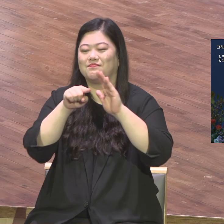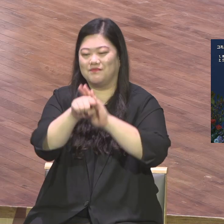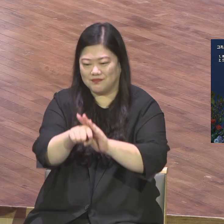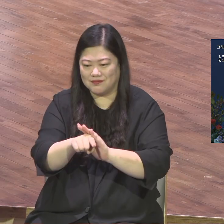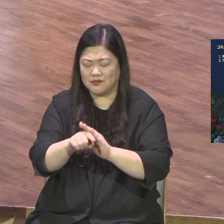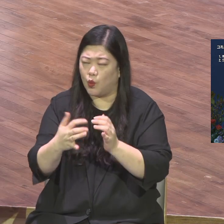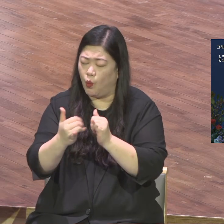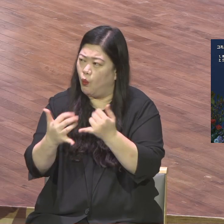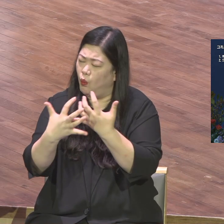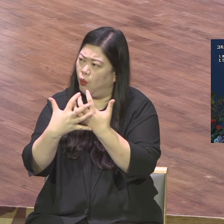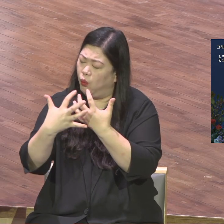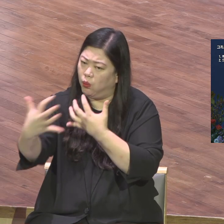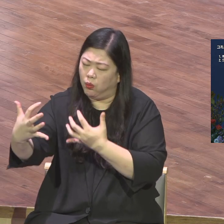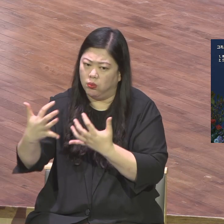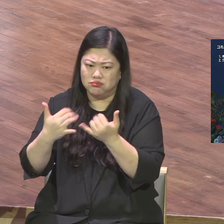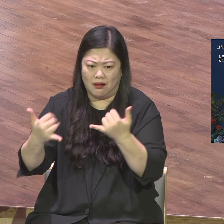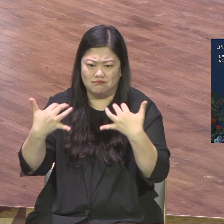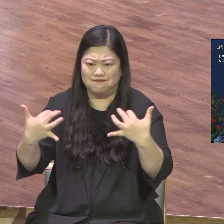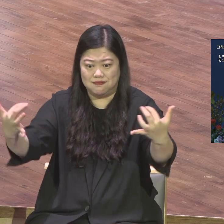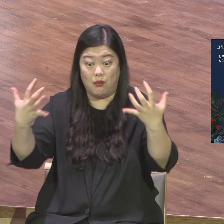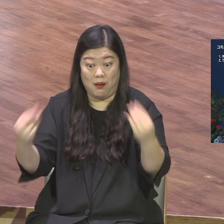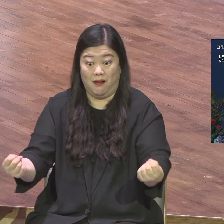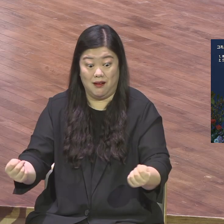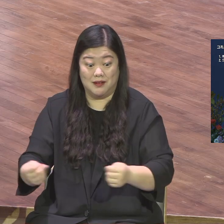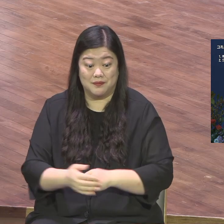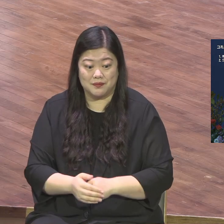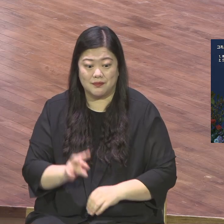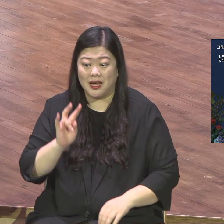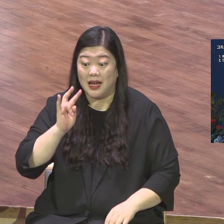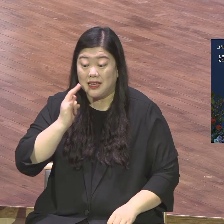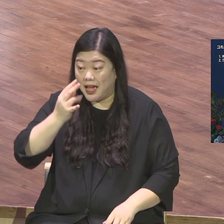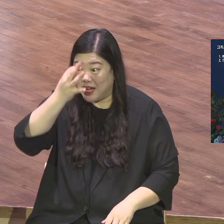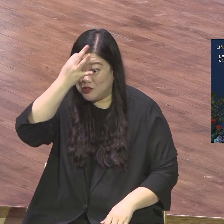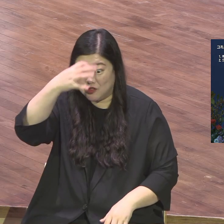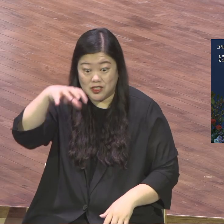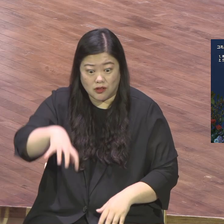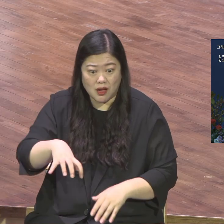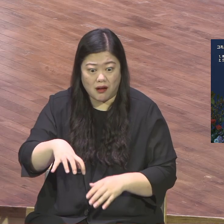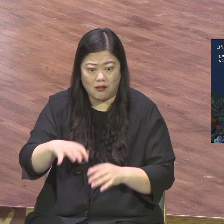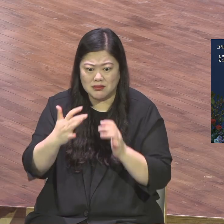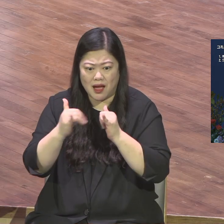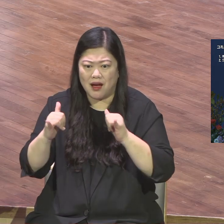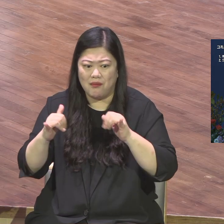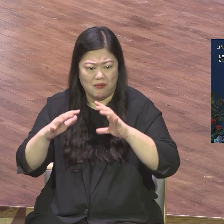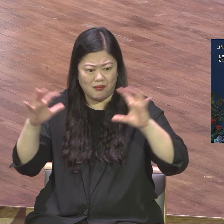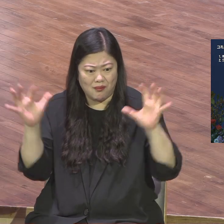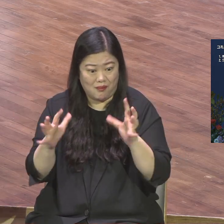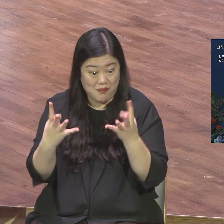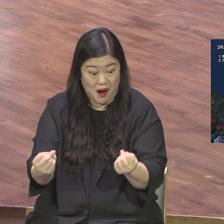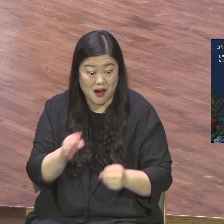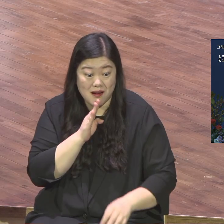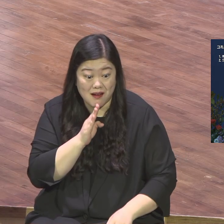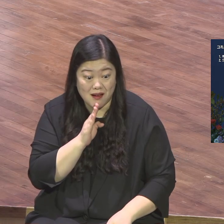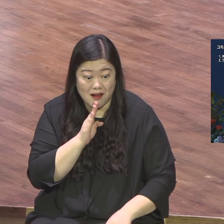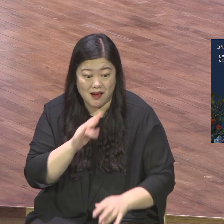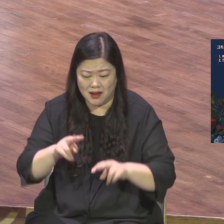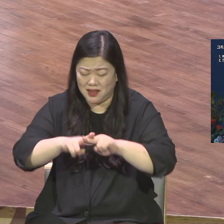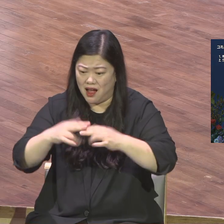많이 모였어요. 엄청나게 많이 모였는데 예술의 전당이 우리나라 최고의 예술의 완전히